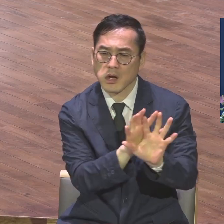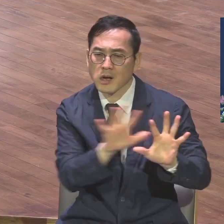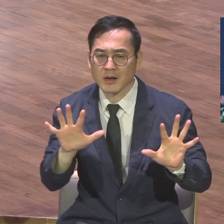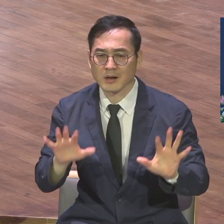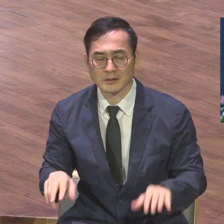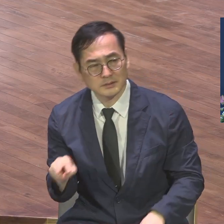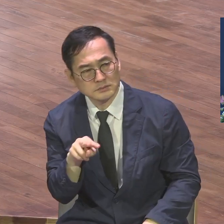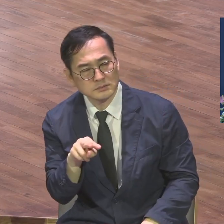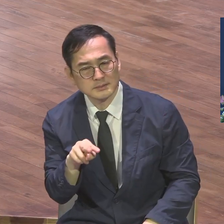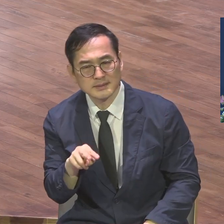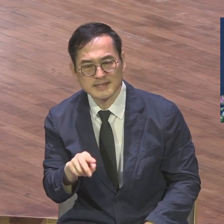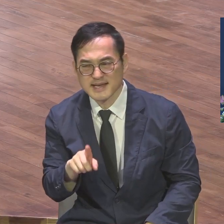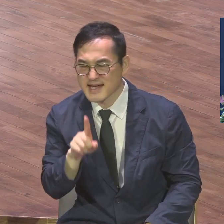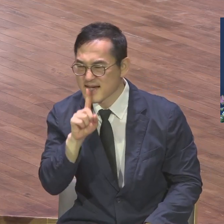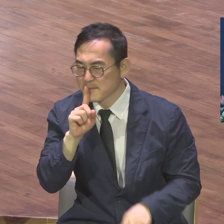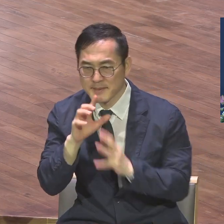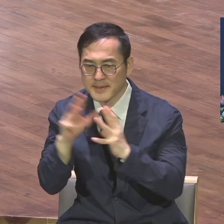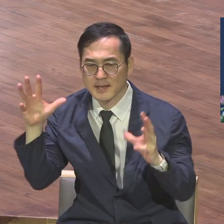넣었는데 이게 문제가